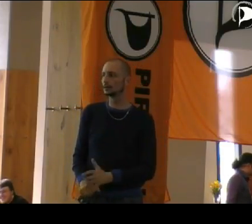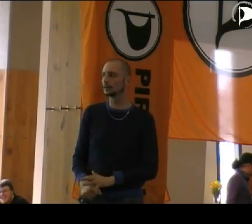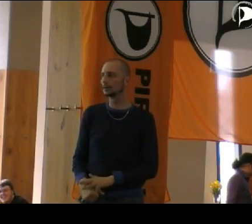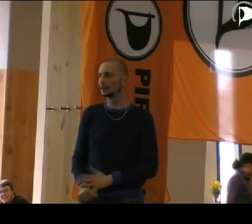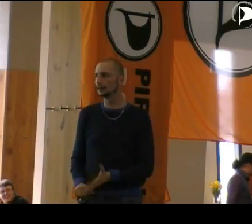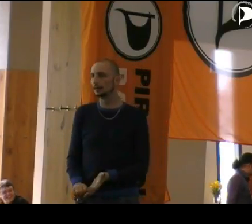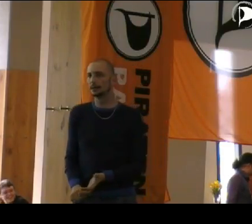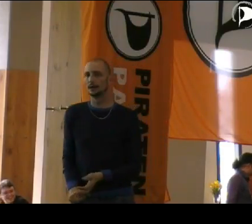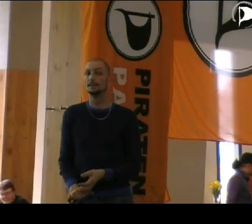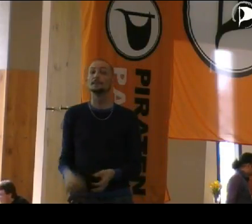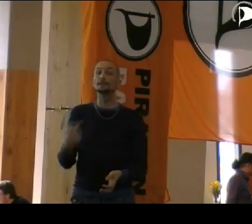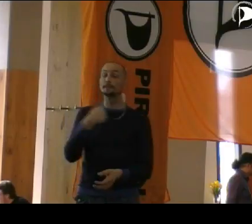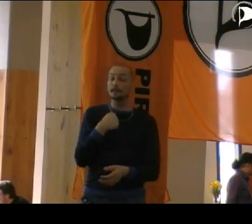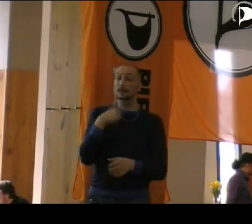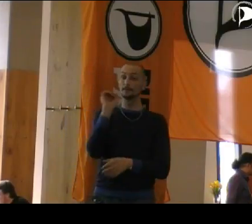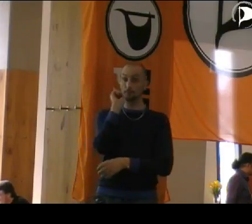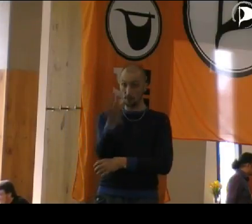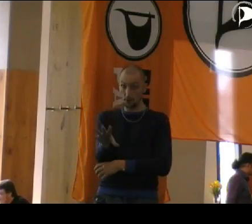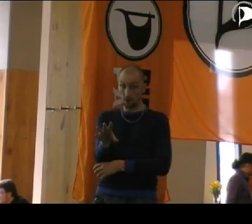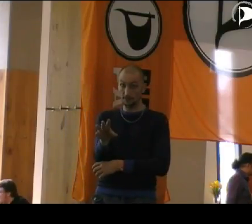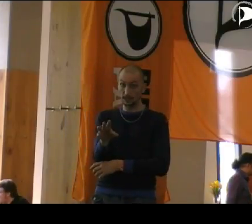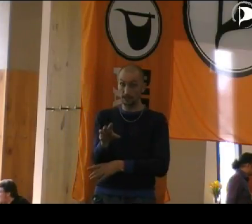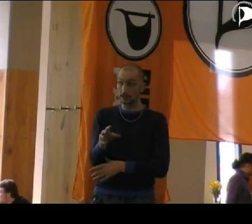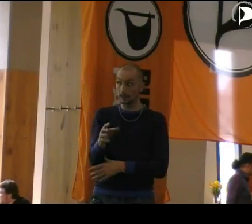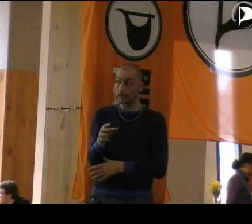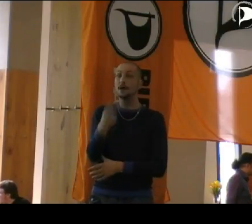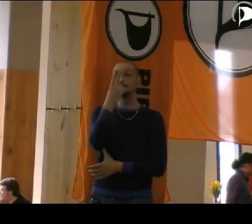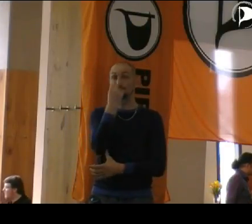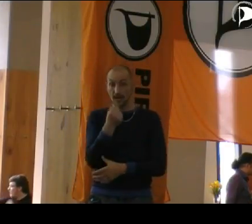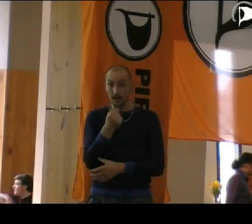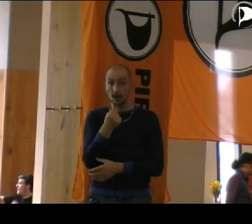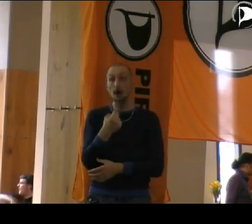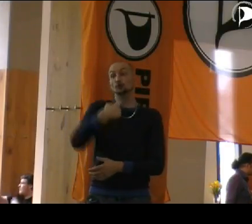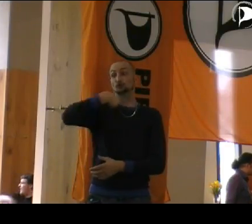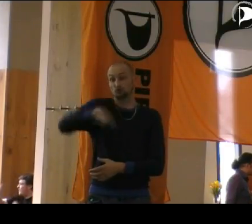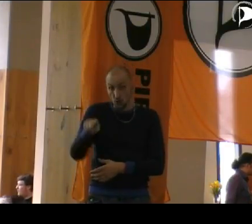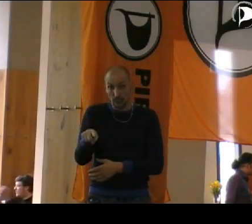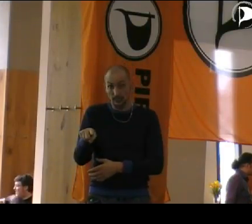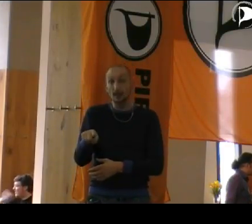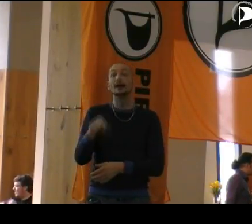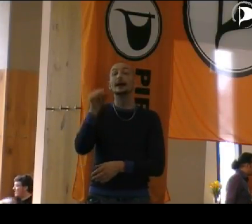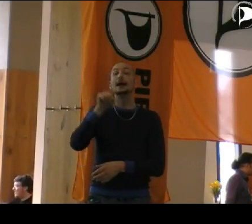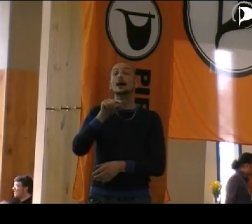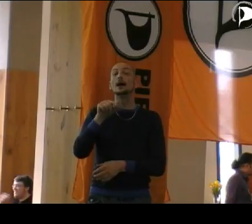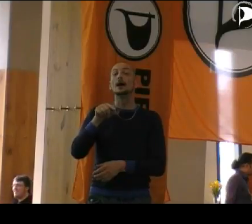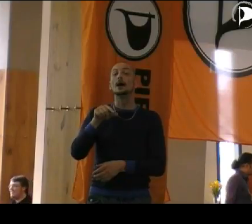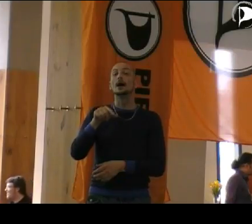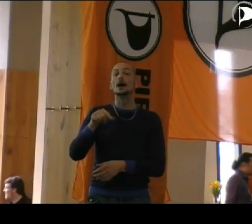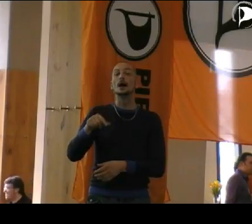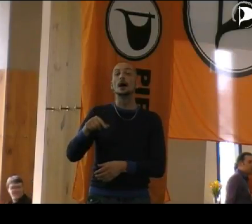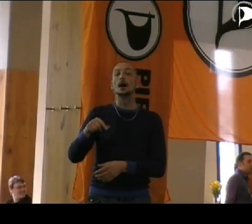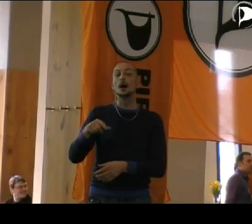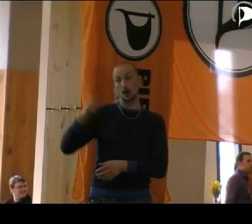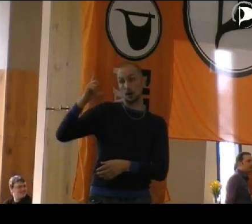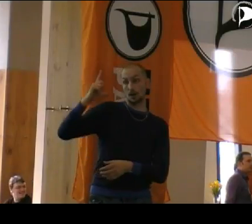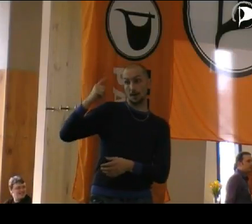ich habe fehler in der schuld nicht welche später